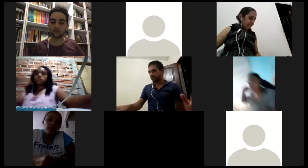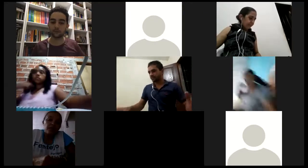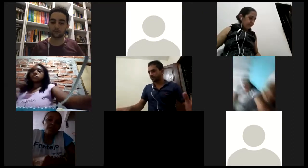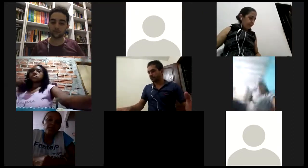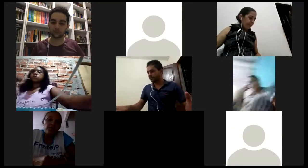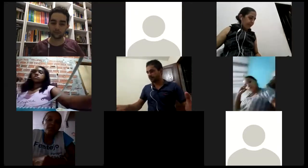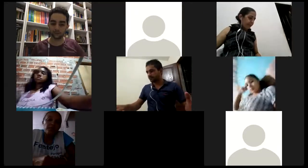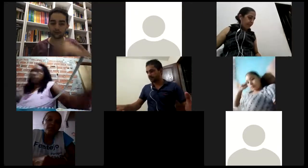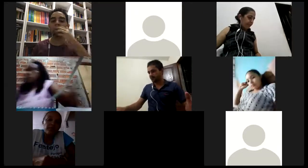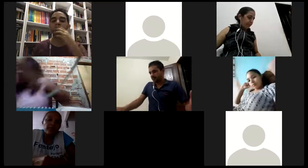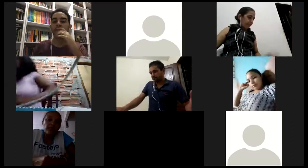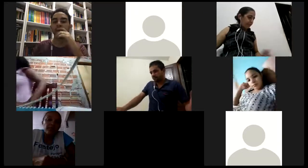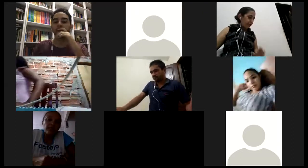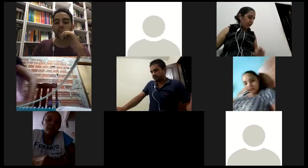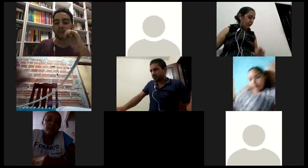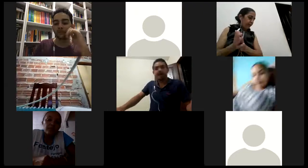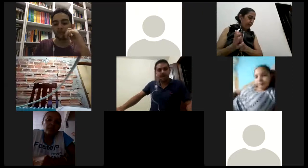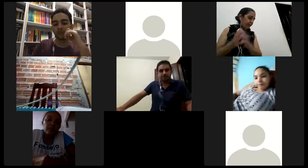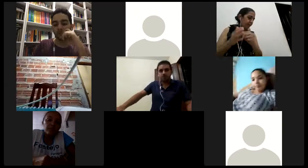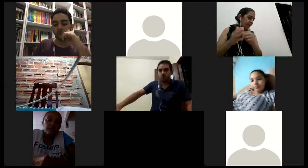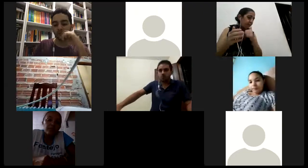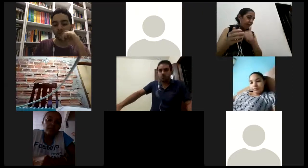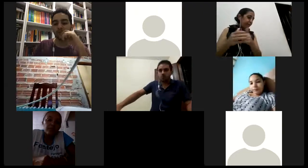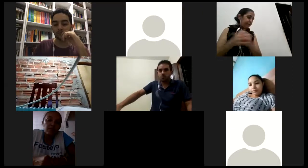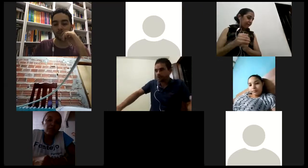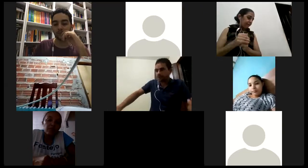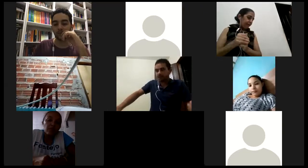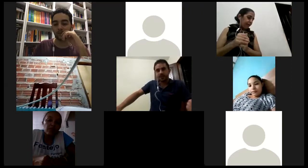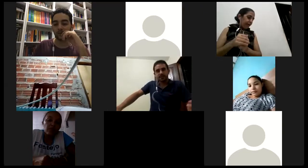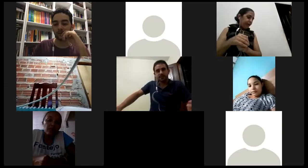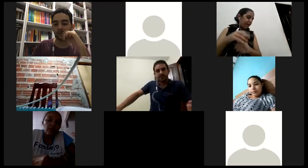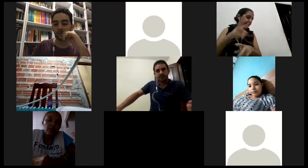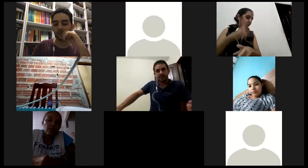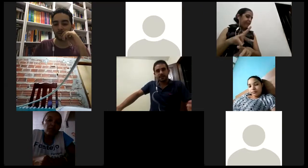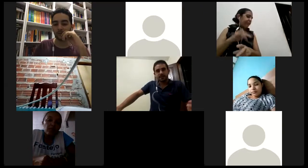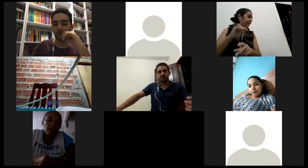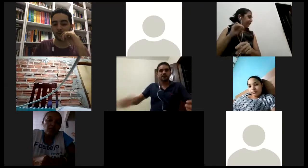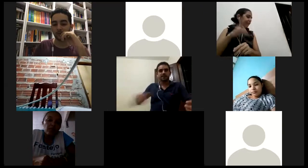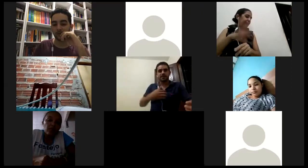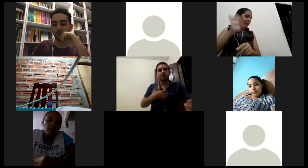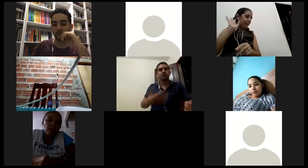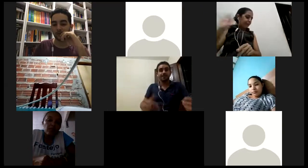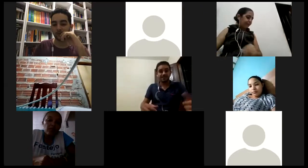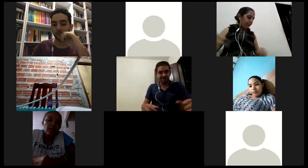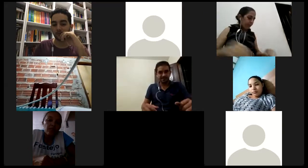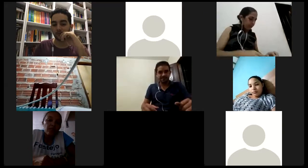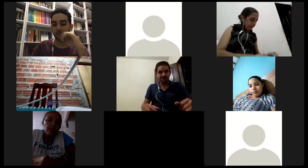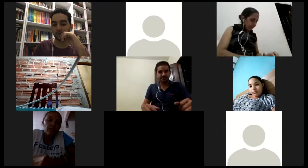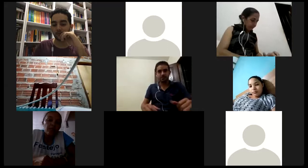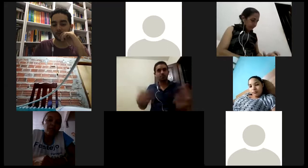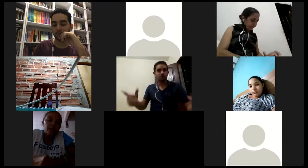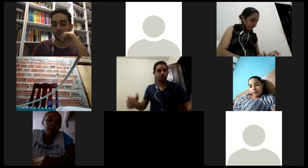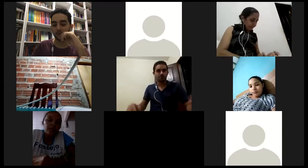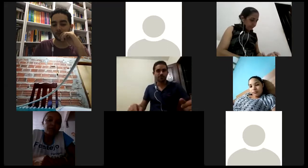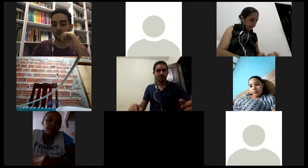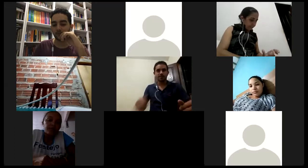por exemplo, nós aprendemos aqui andar ou correr, andar ou correr. Mas quando eu quero dizer assim, ó, eu corri ou